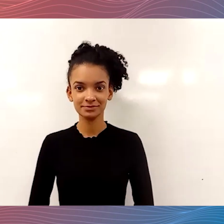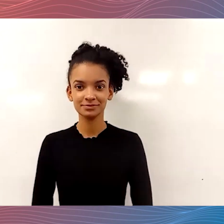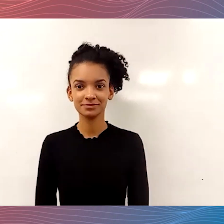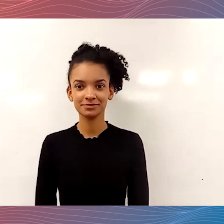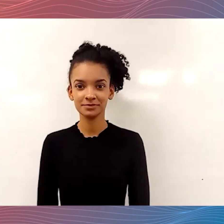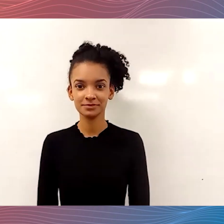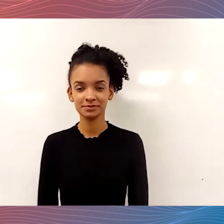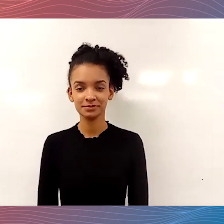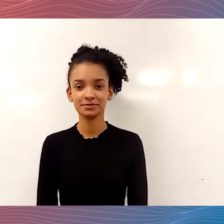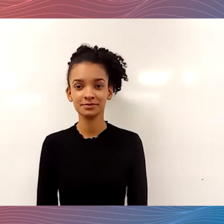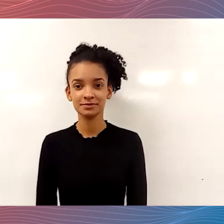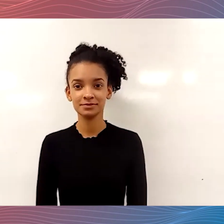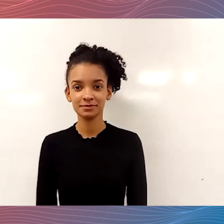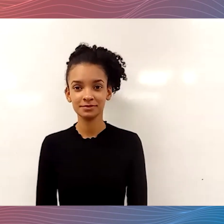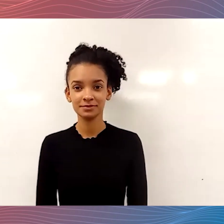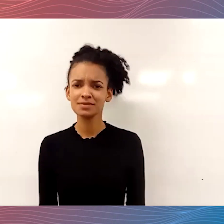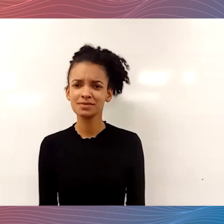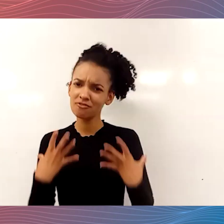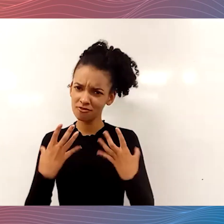Vamos dar tudo de si.